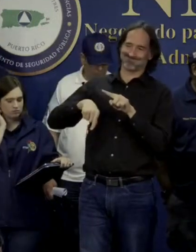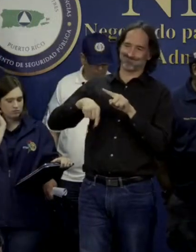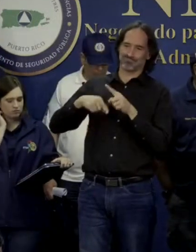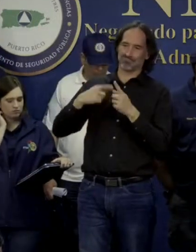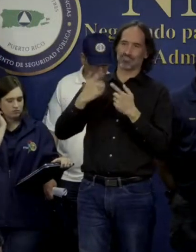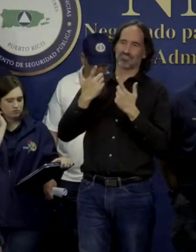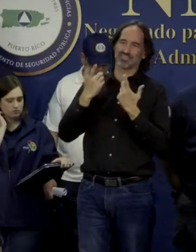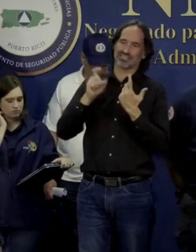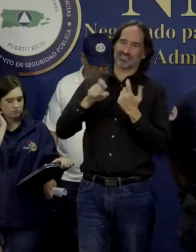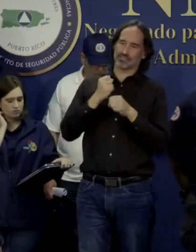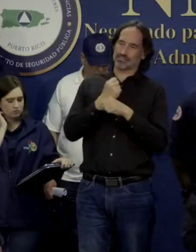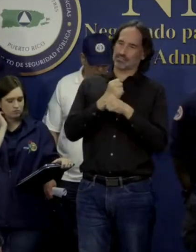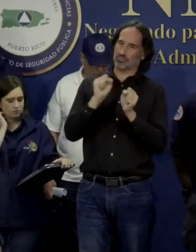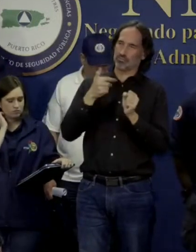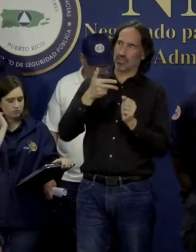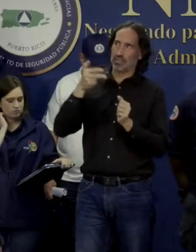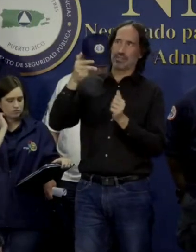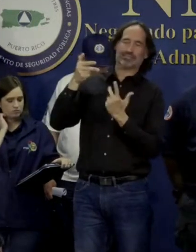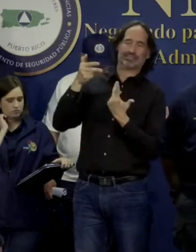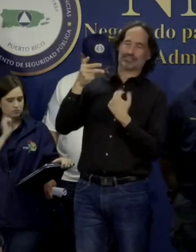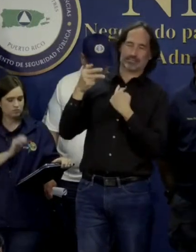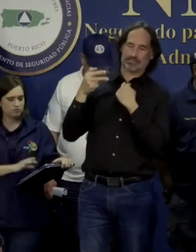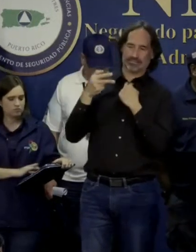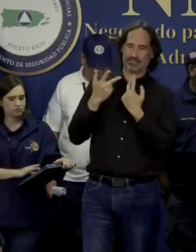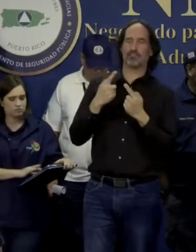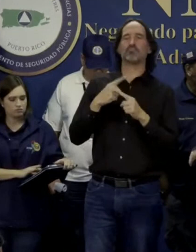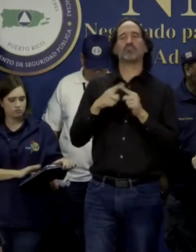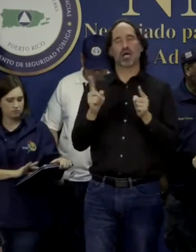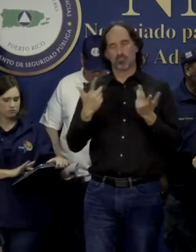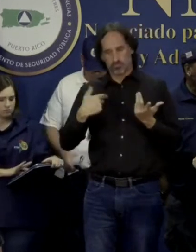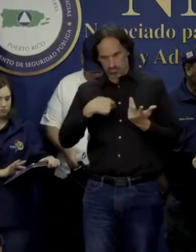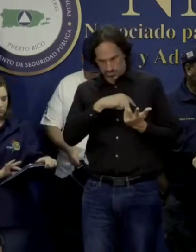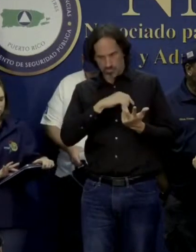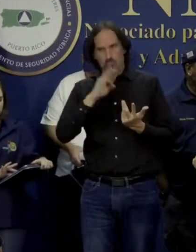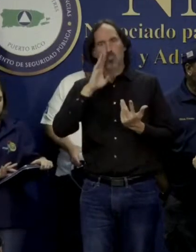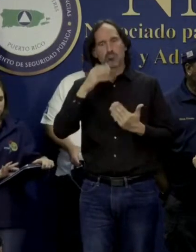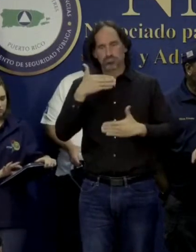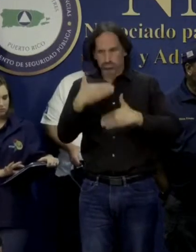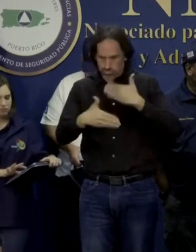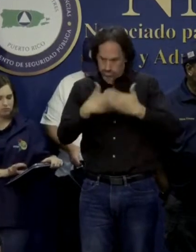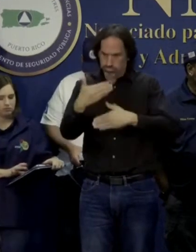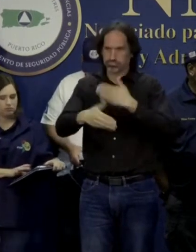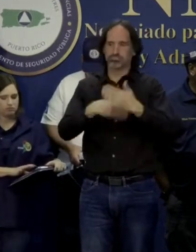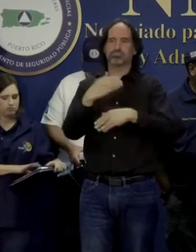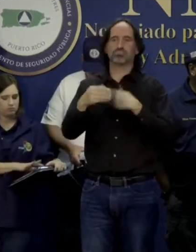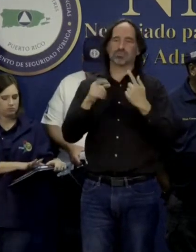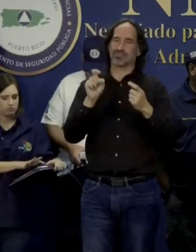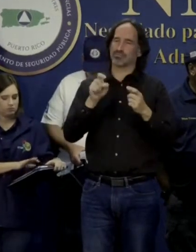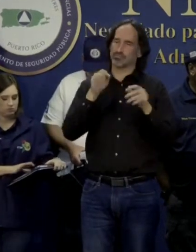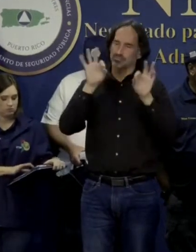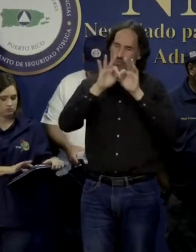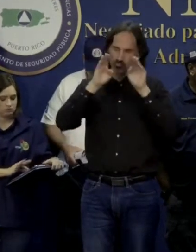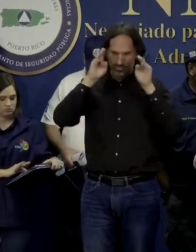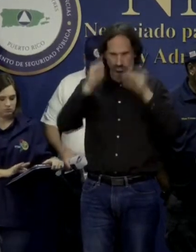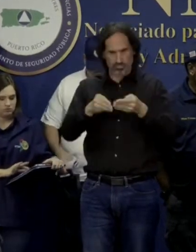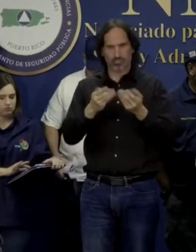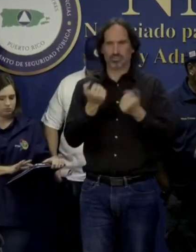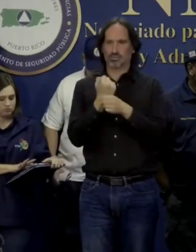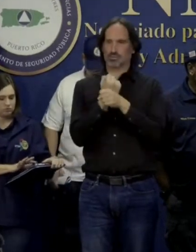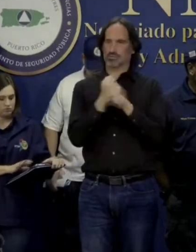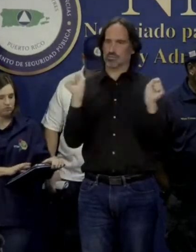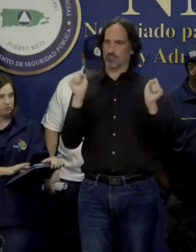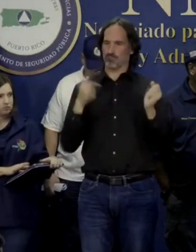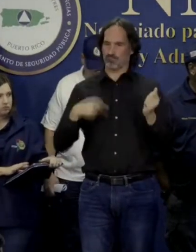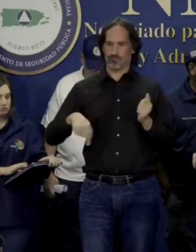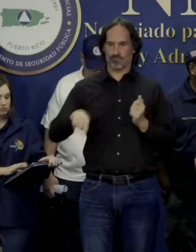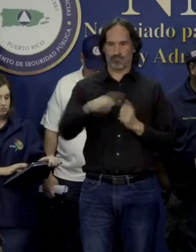Eso es una operación que se evalúa constantemente por la seguridad aérea. Así que terrestre, está todo el mundo en la calle,